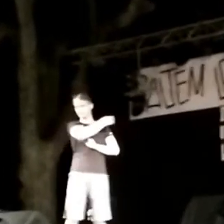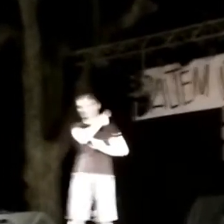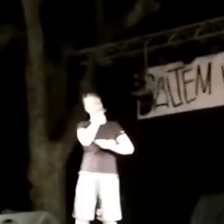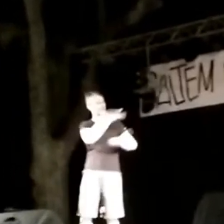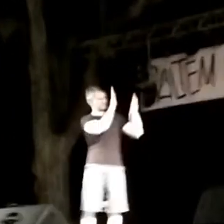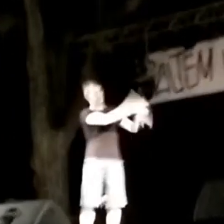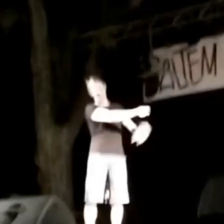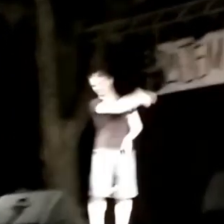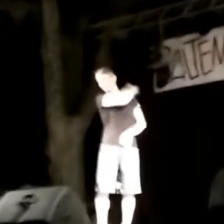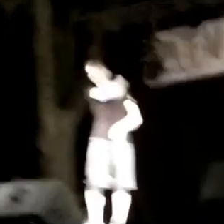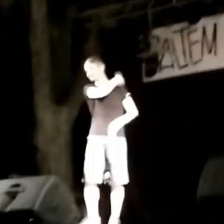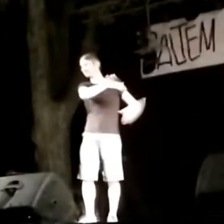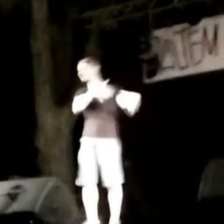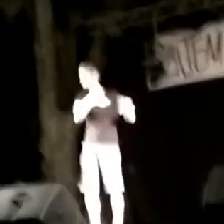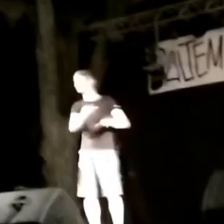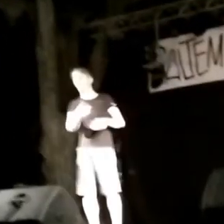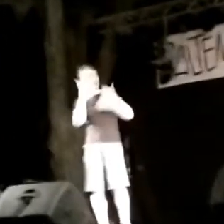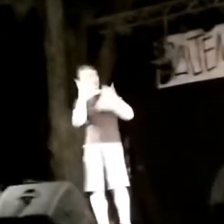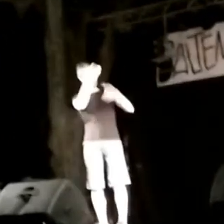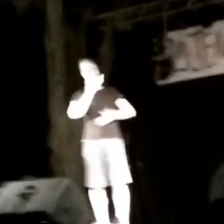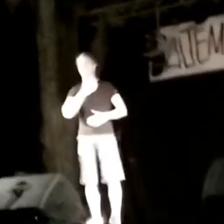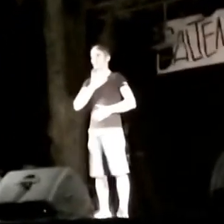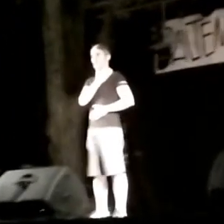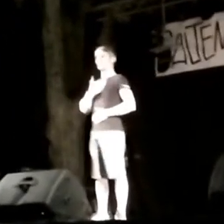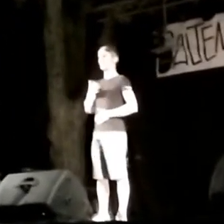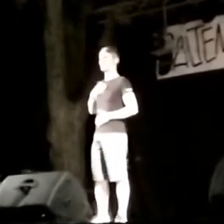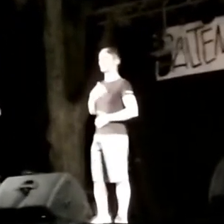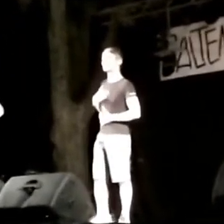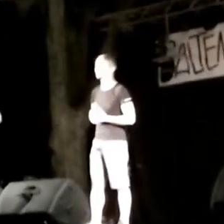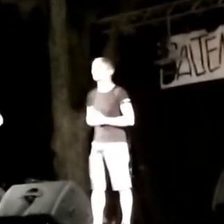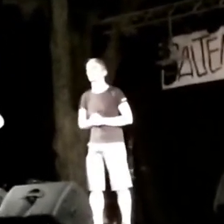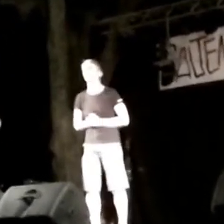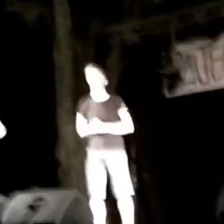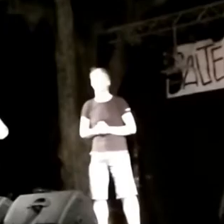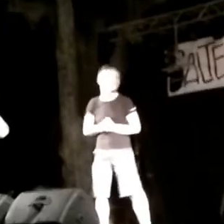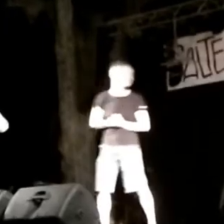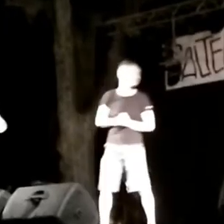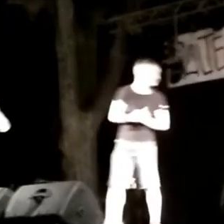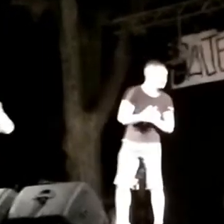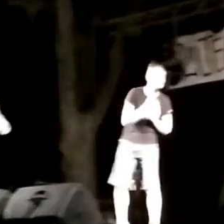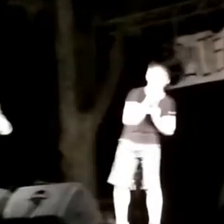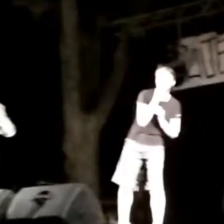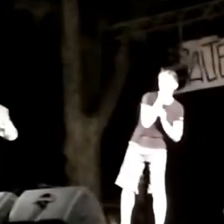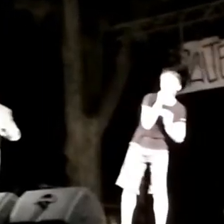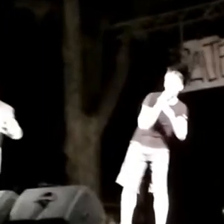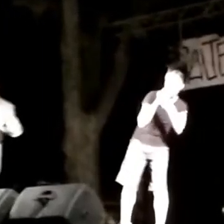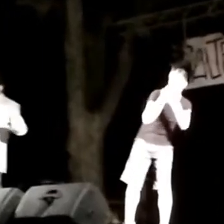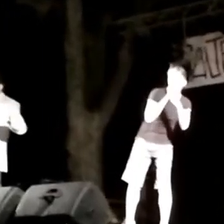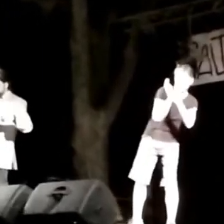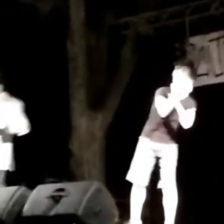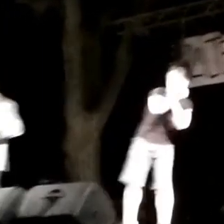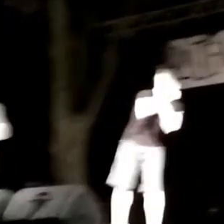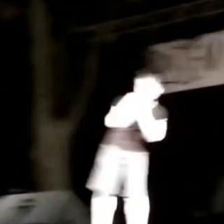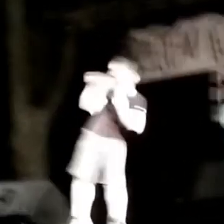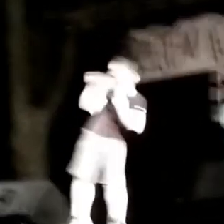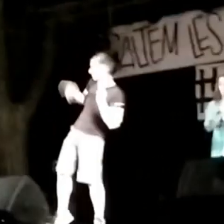i aquest pis és meu i no... Saps què? Queda't allà, amaga't allà. Tu amaga't allà